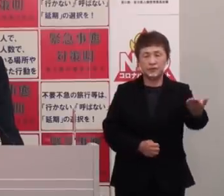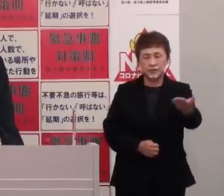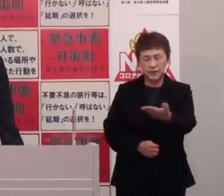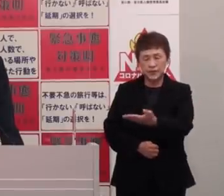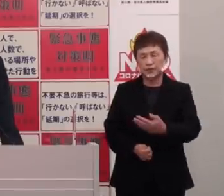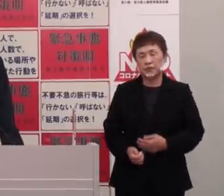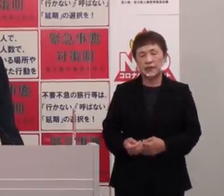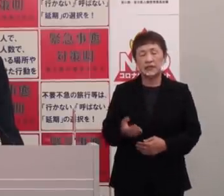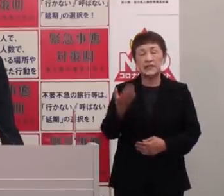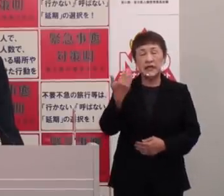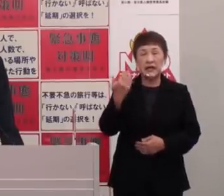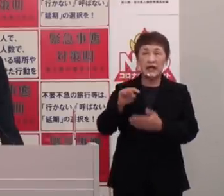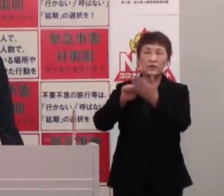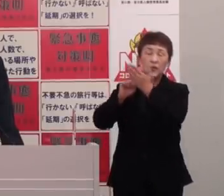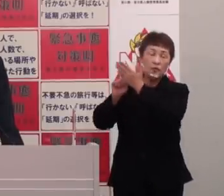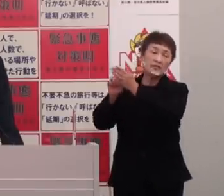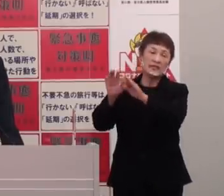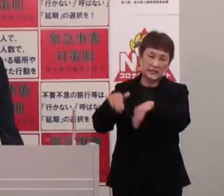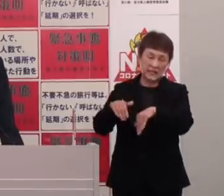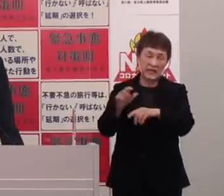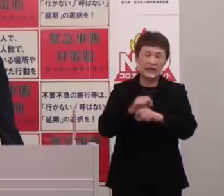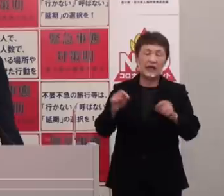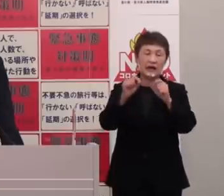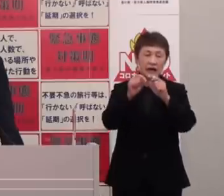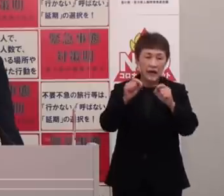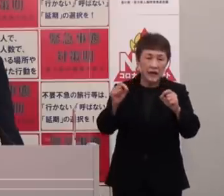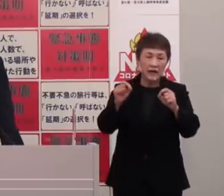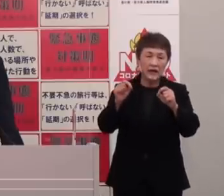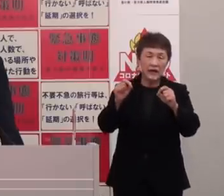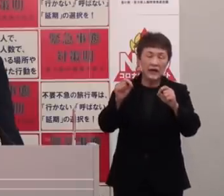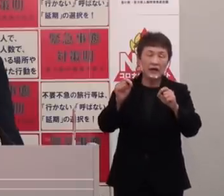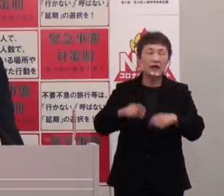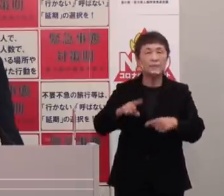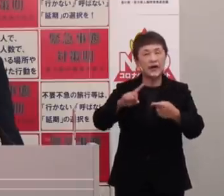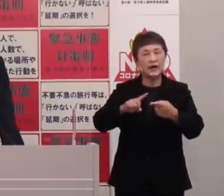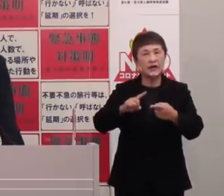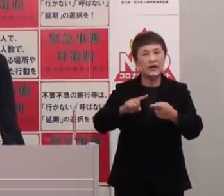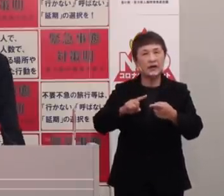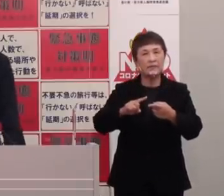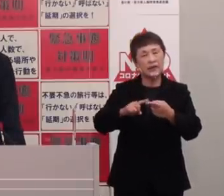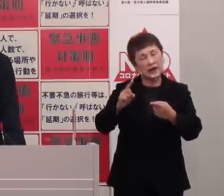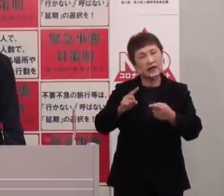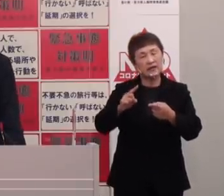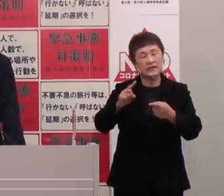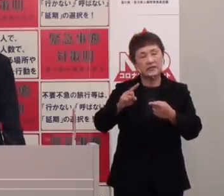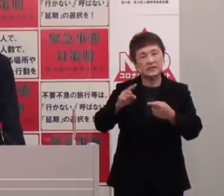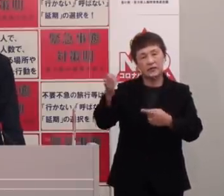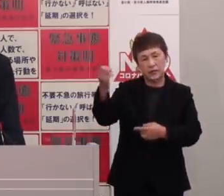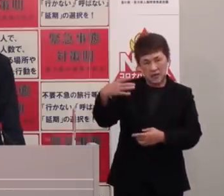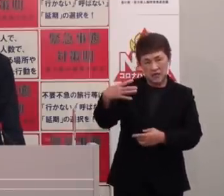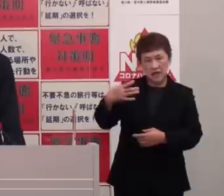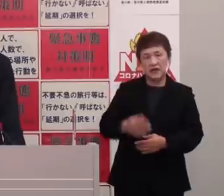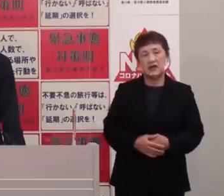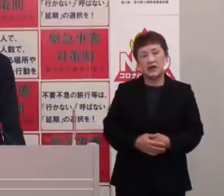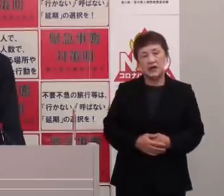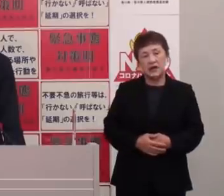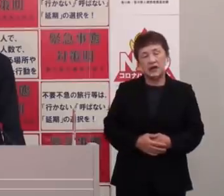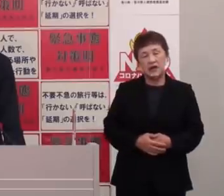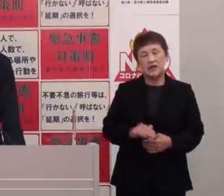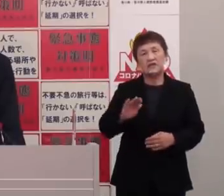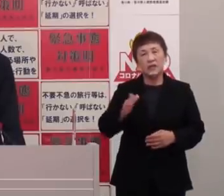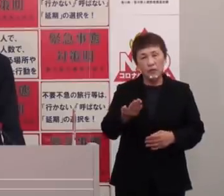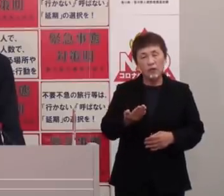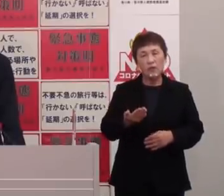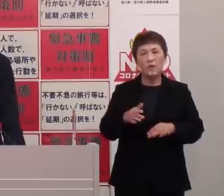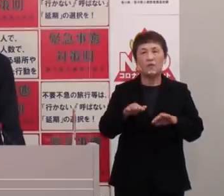前回要請して、結果的に適用されなかったときに、だからといって県内が大丈夫なわけじゃないと、そ